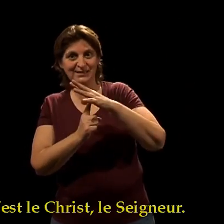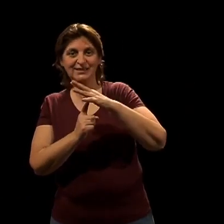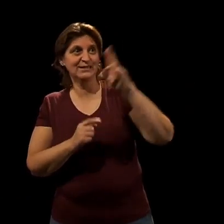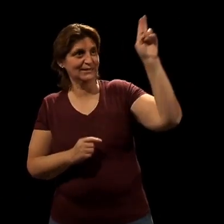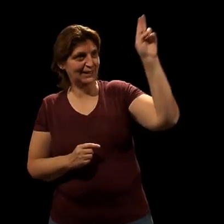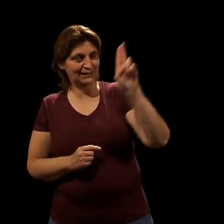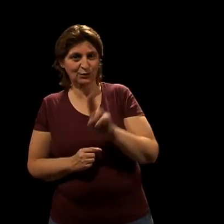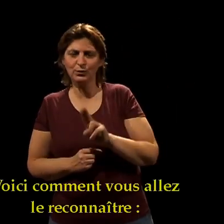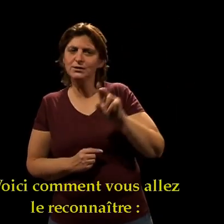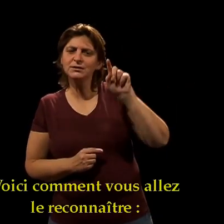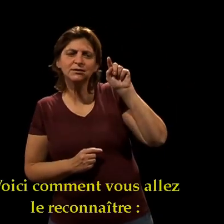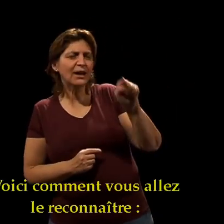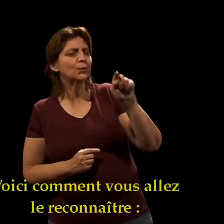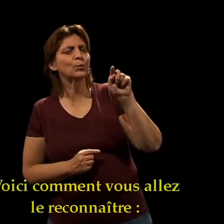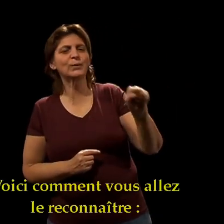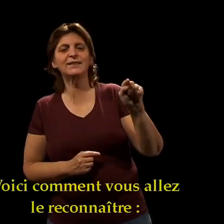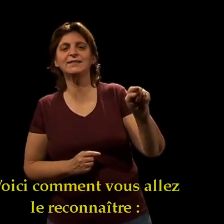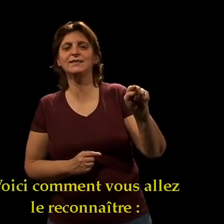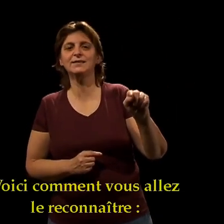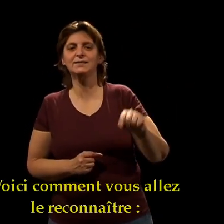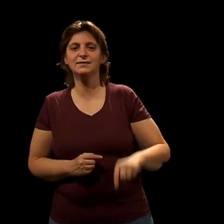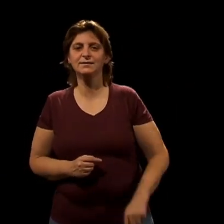C'est le Christ, le Seigneur.